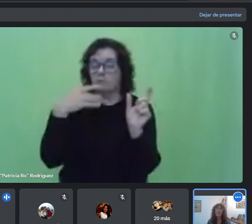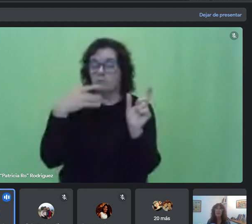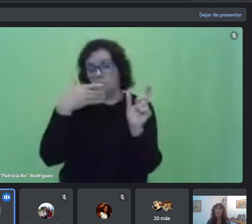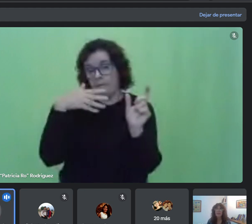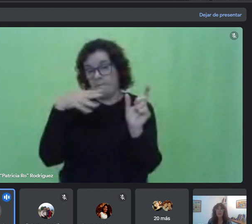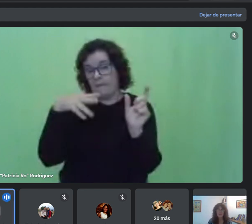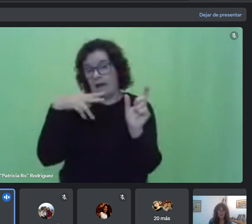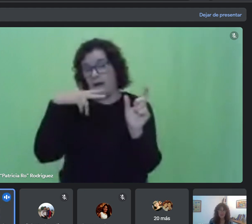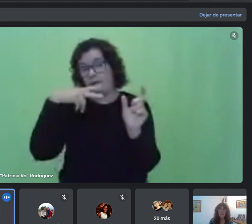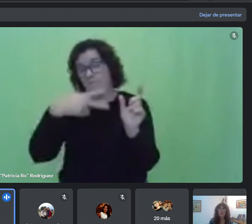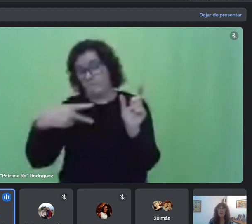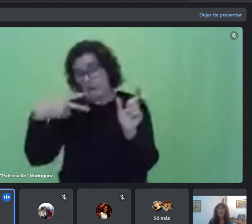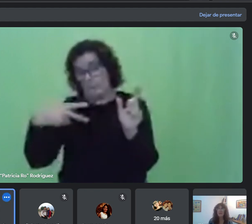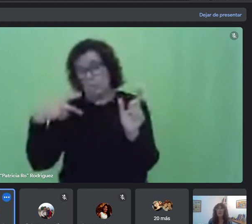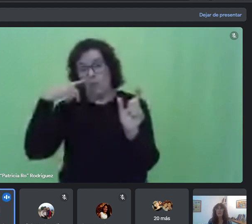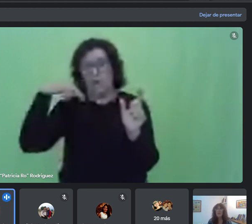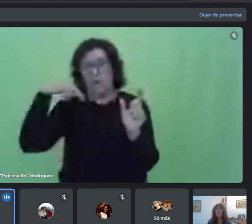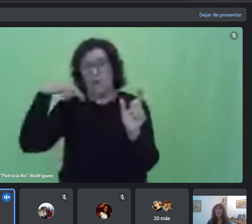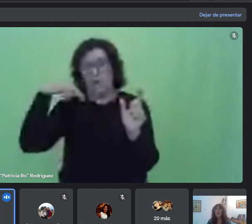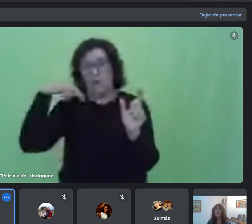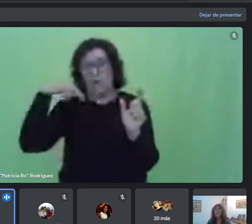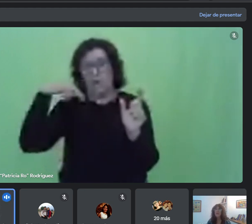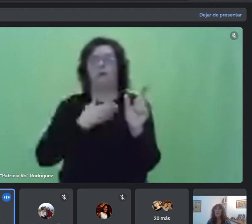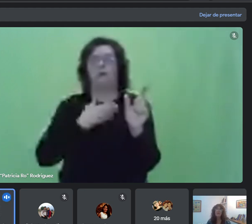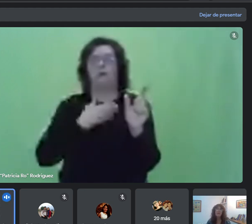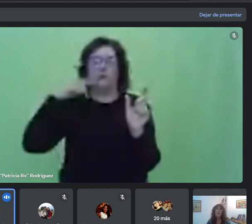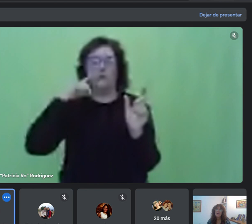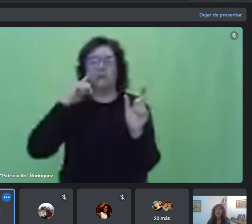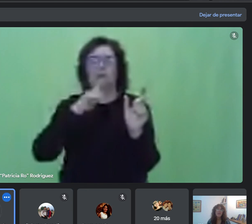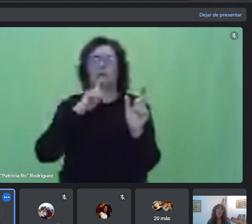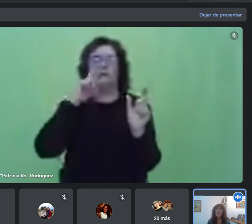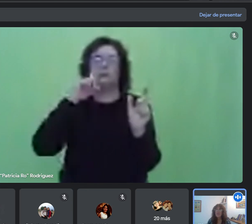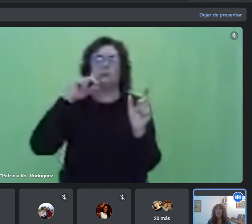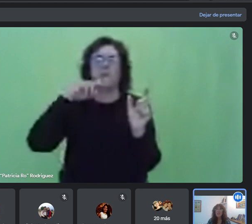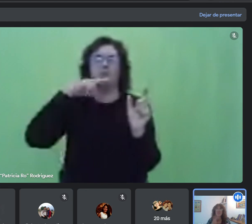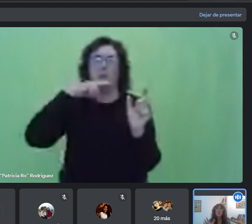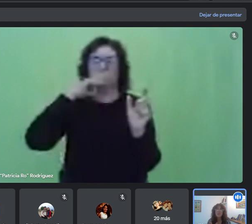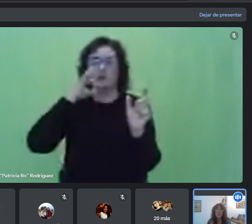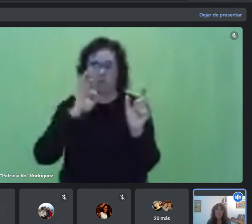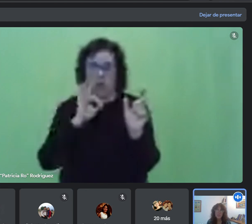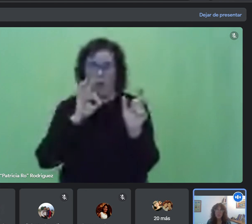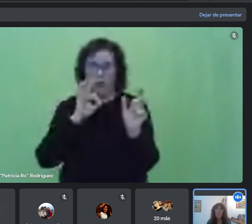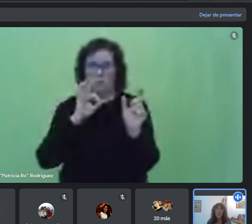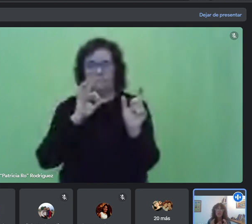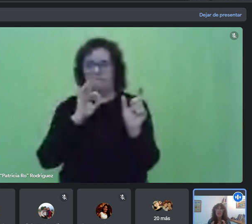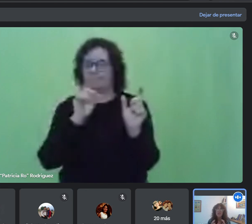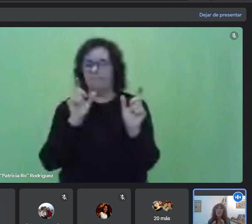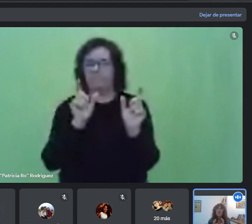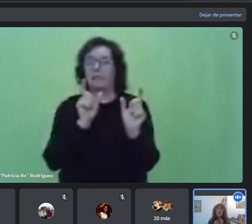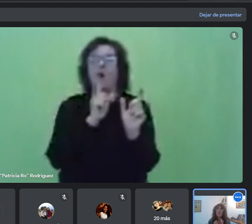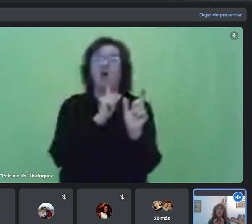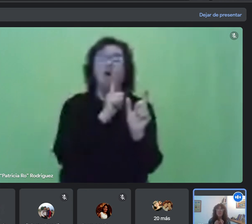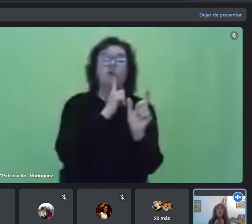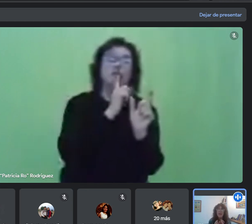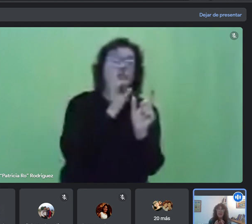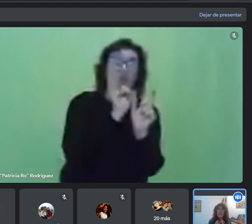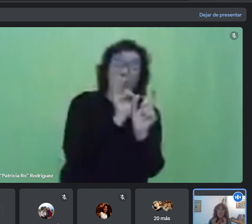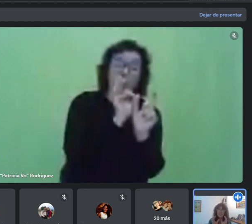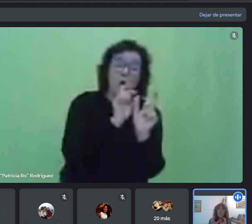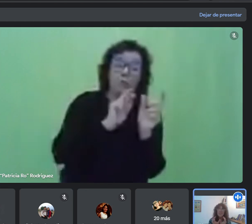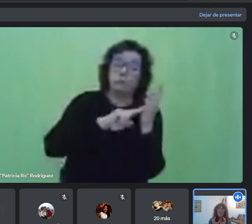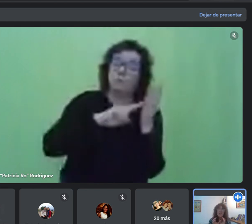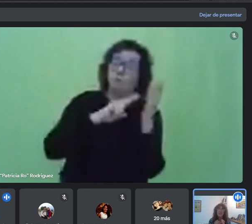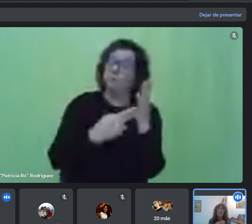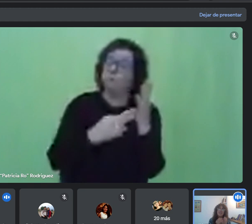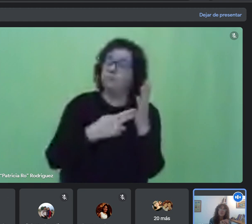Claro, entonces funciona como es, el desafío es aprovechar. No, o sea, no se traduce el to, pero entonces, to harness,